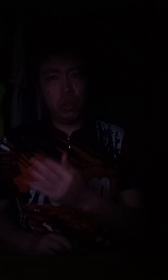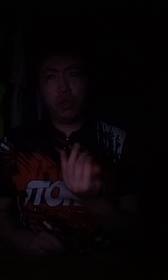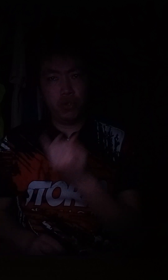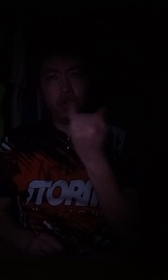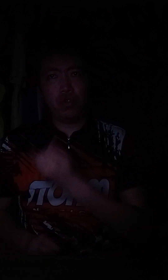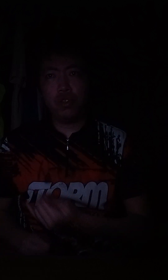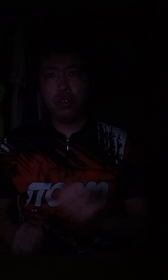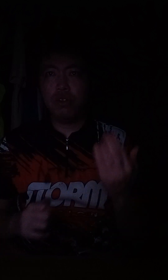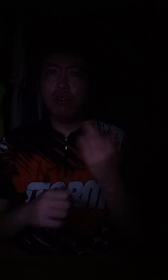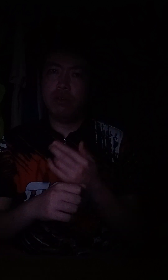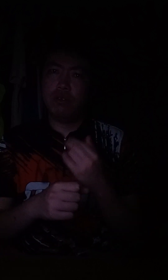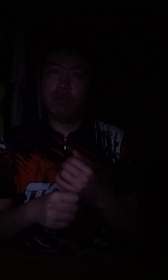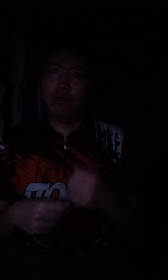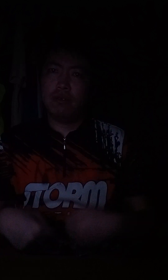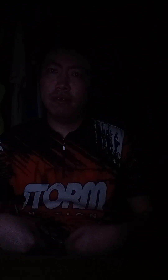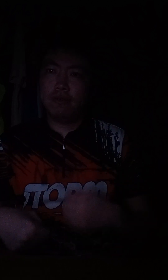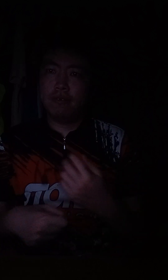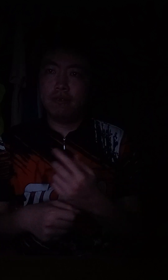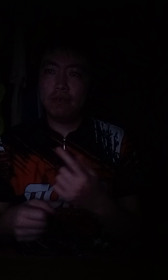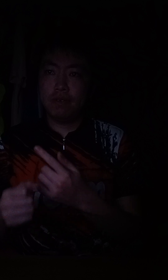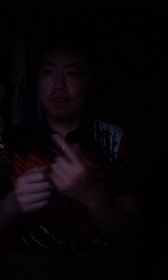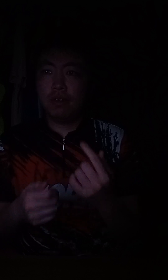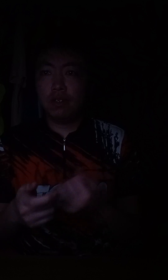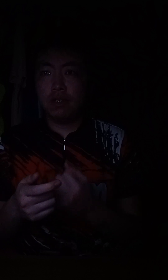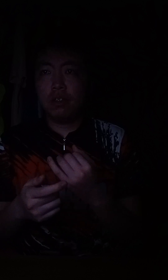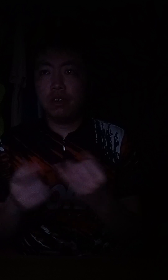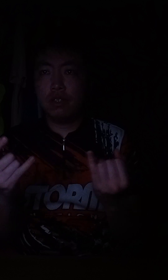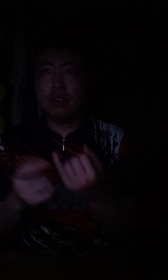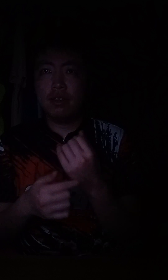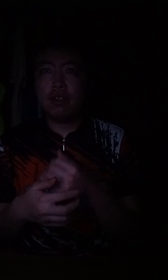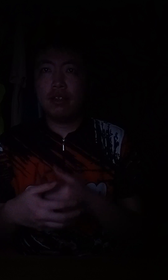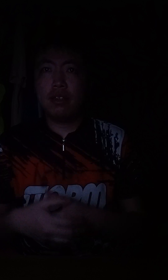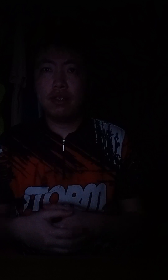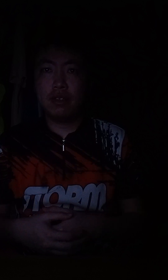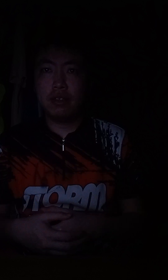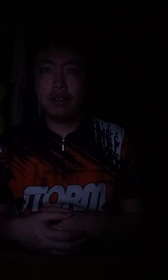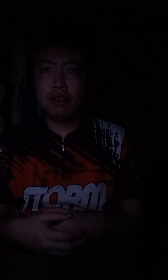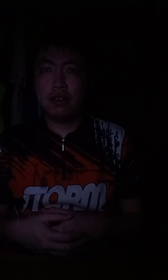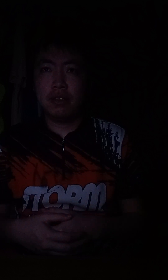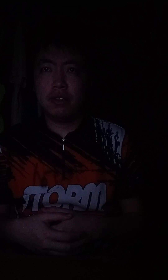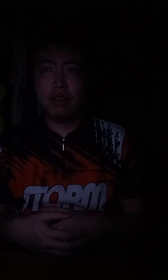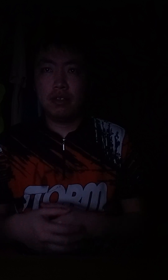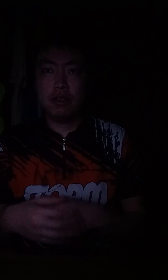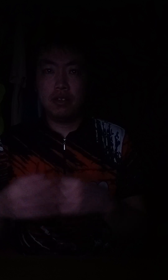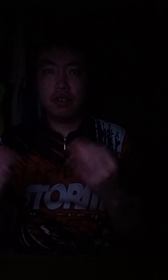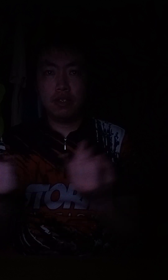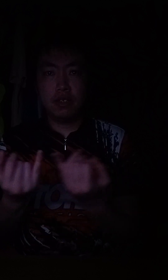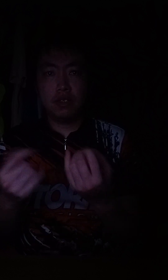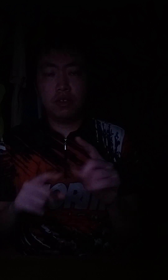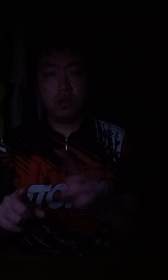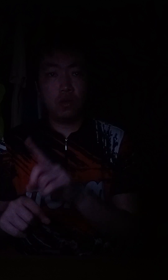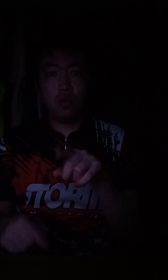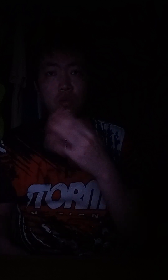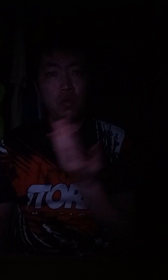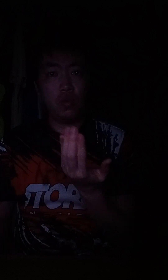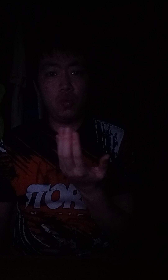불편함이 없도록 다른 기준을 정해 도시할 예정입니다. 그렇다면 다른 나라의 기준은 어떨까요? 미국은